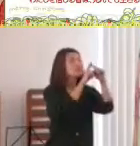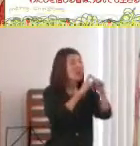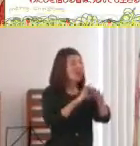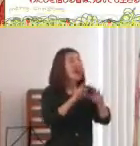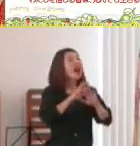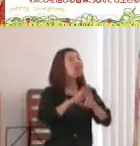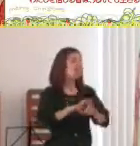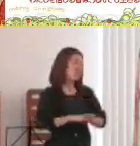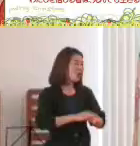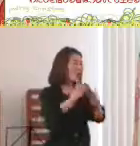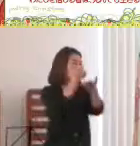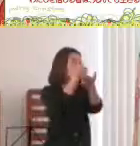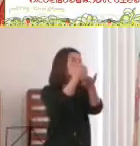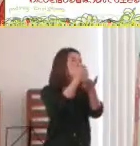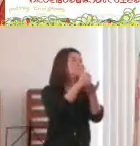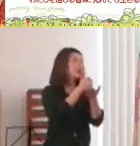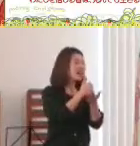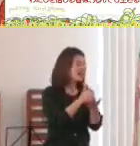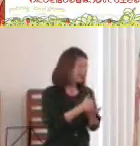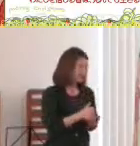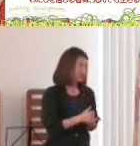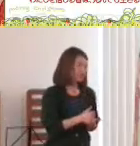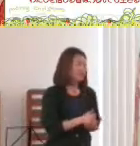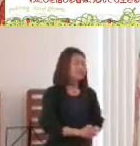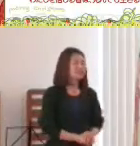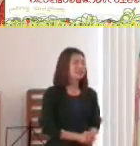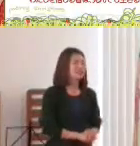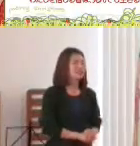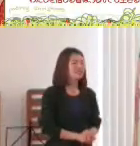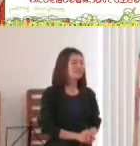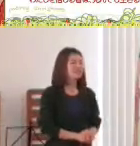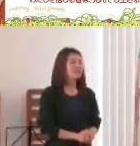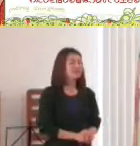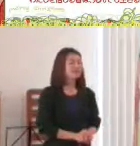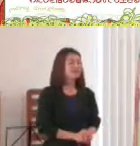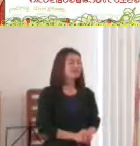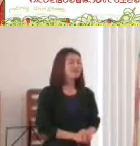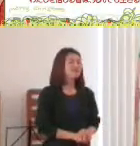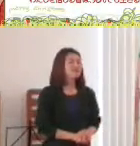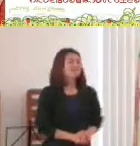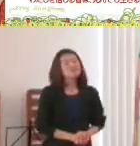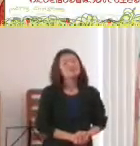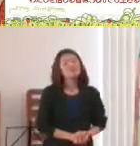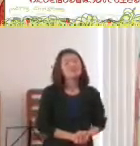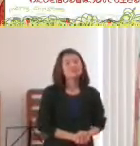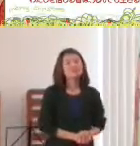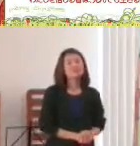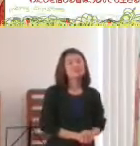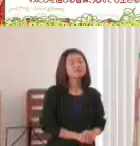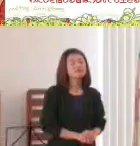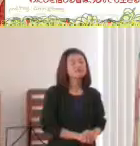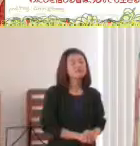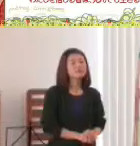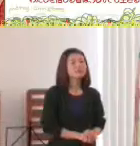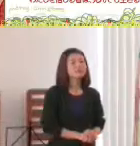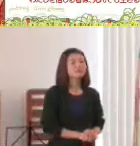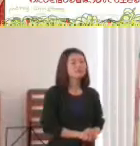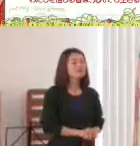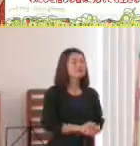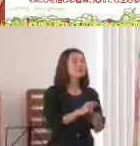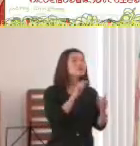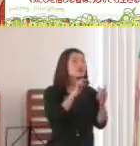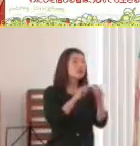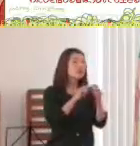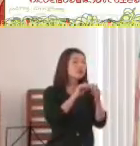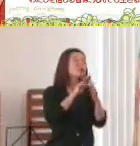の訪れなんですね。しかもそれだけではありません。イエス様は私たちの身代わりとして死んでくださっただけではなくて、3日目によみがえ